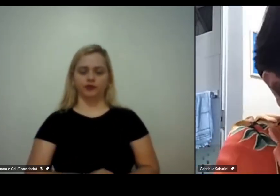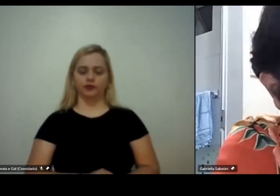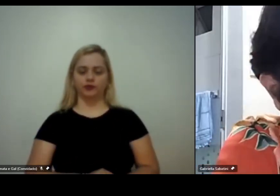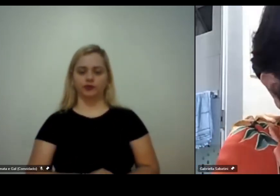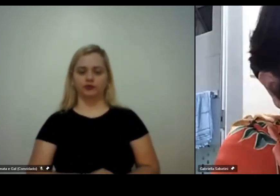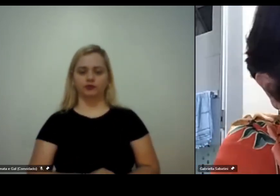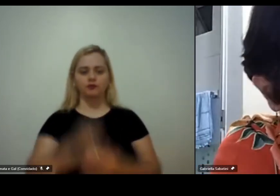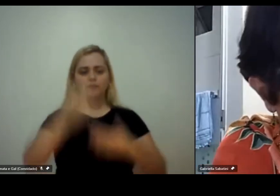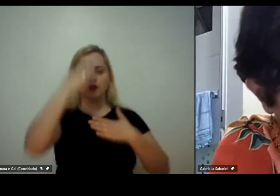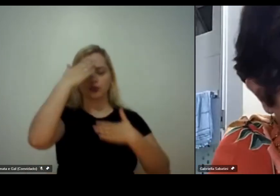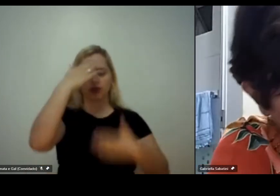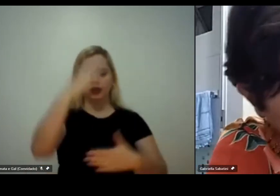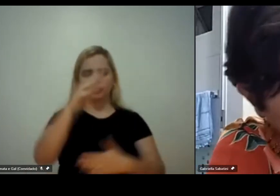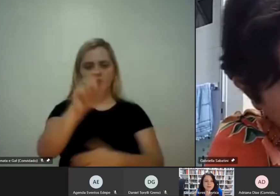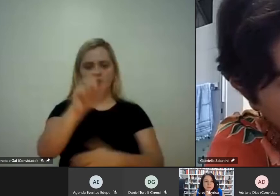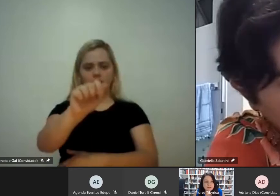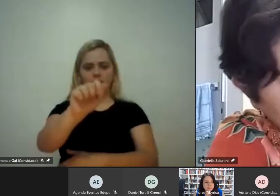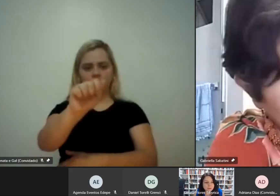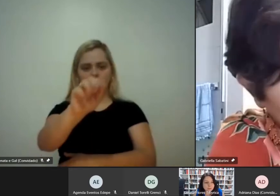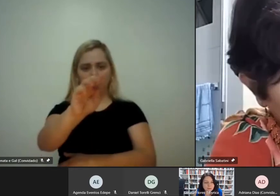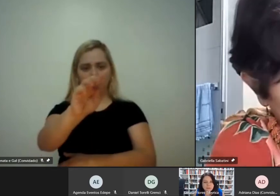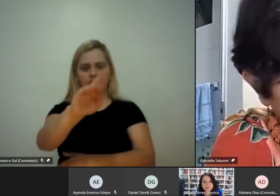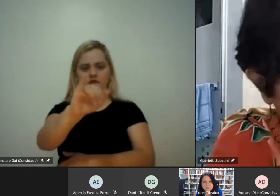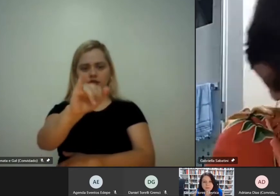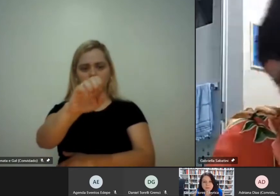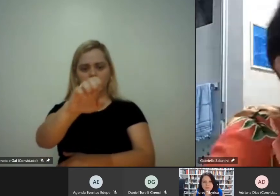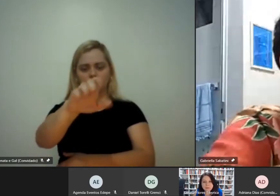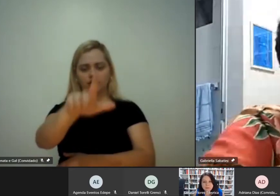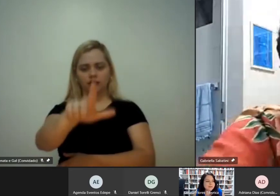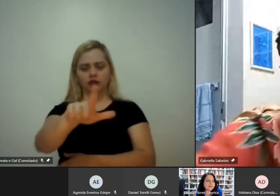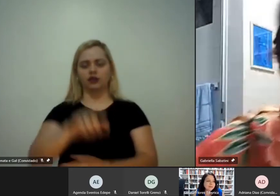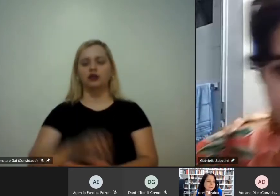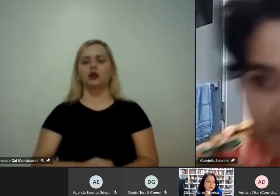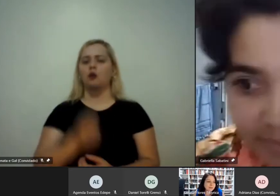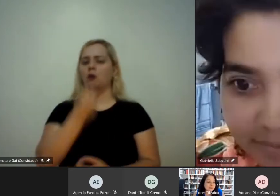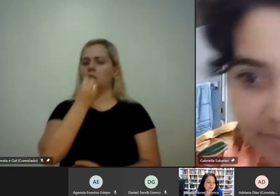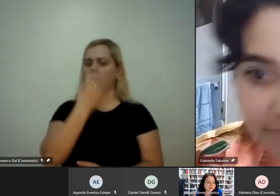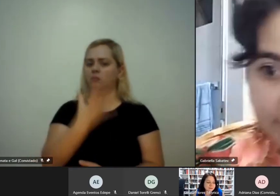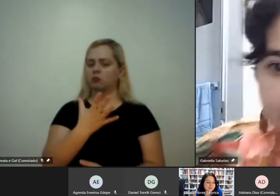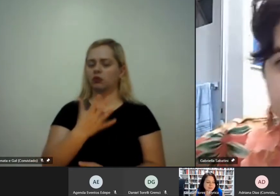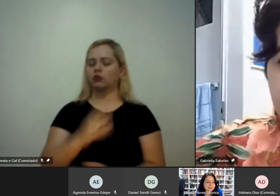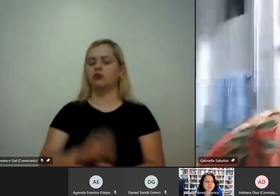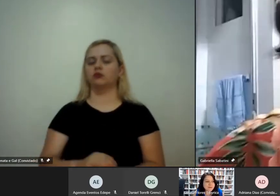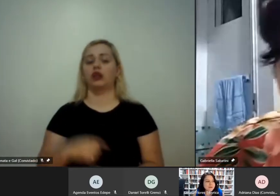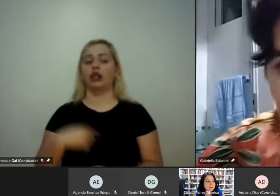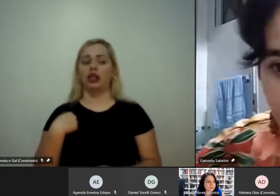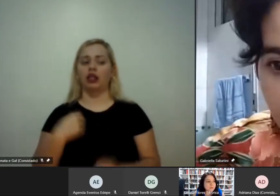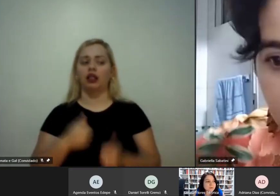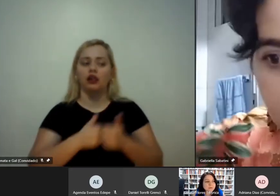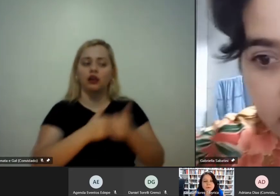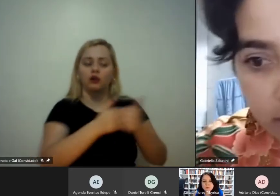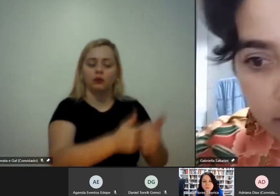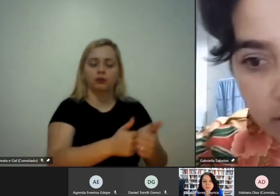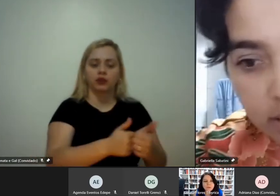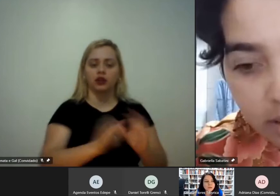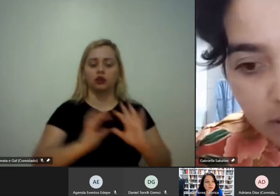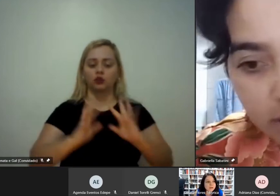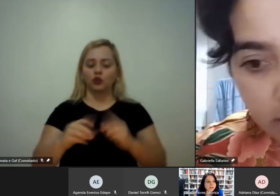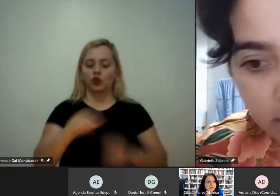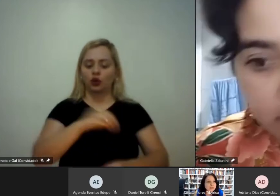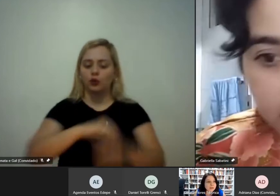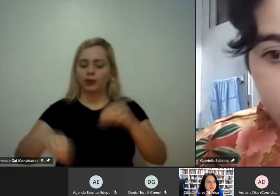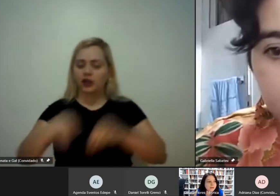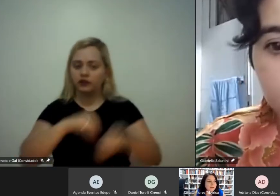Obrigada, Gabriela. Excelente. Eu estava acompanhando aqui também as manifestações das pessoas no